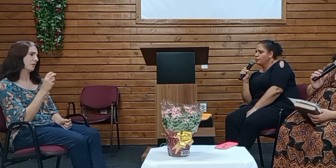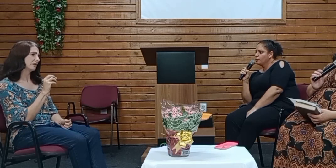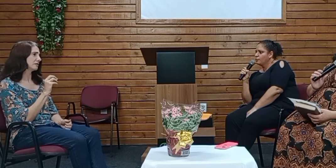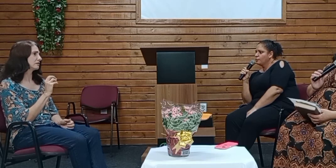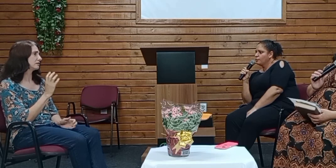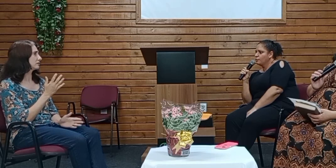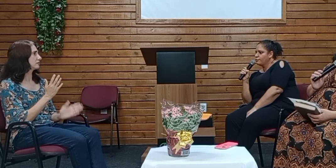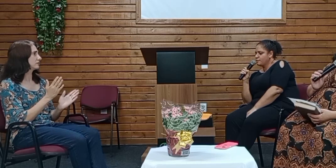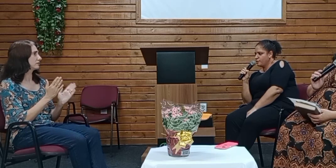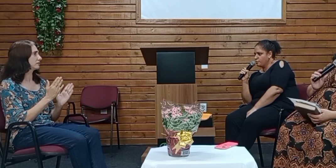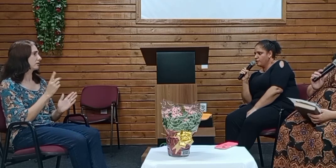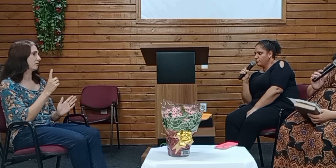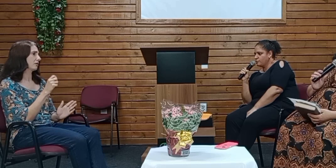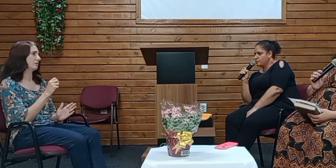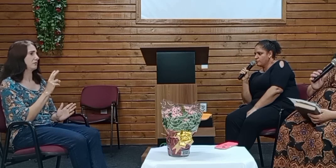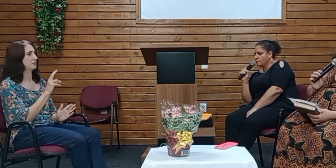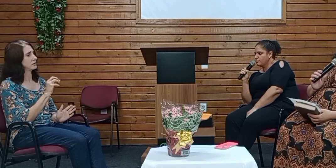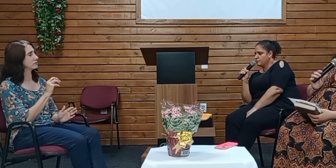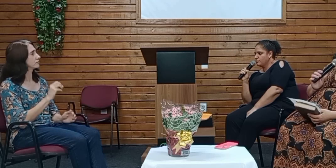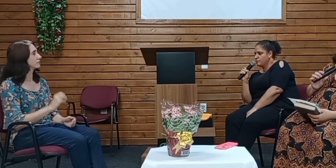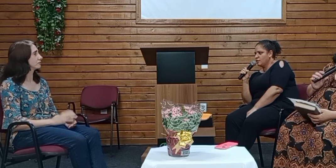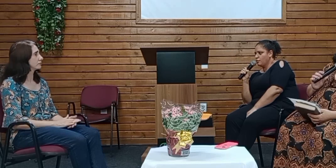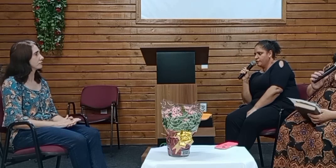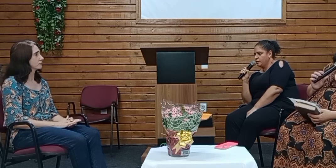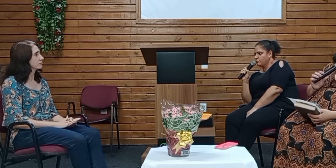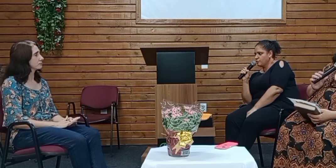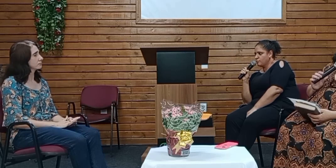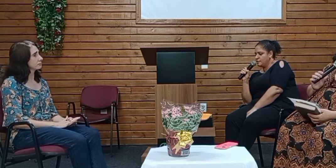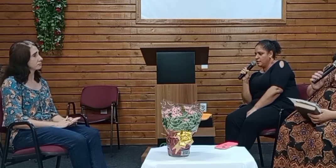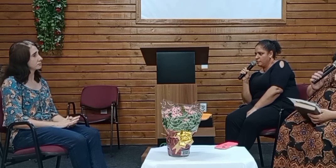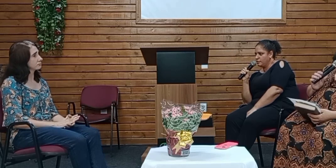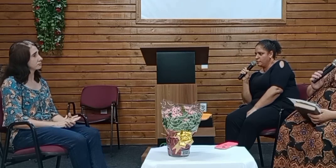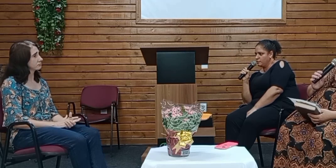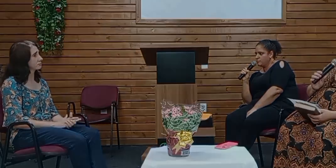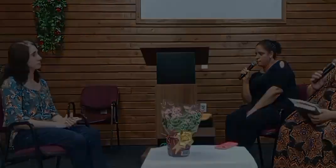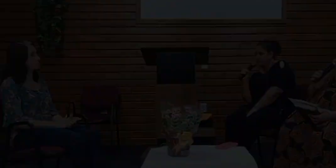Faz mais ou menos 19 anos que eu sou batizada, mais ou menos.